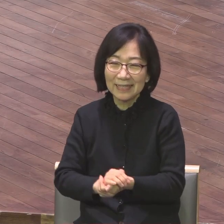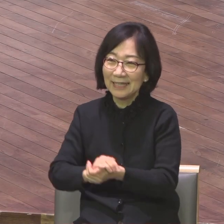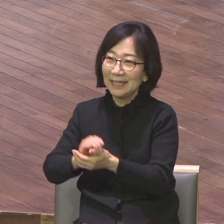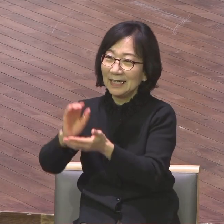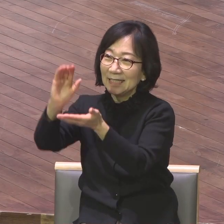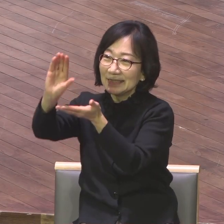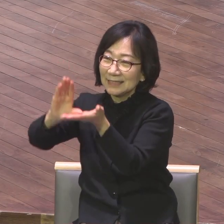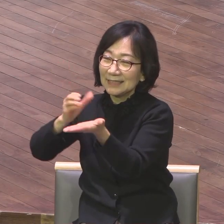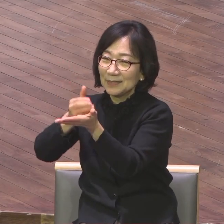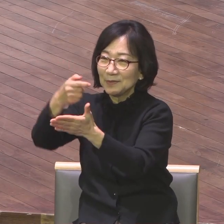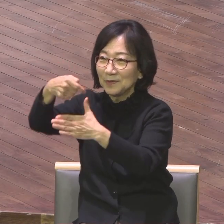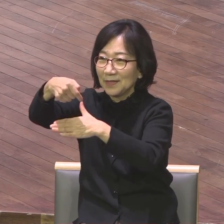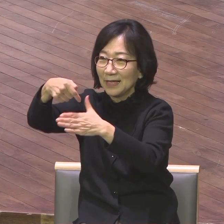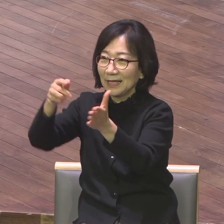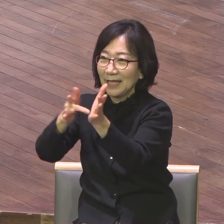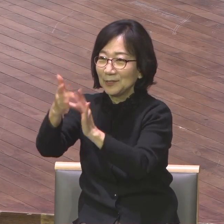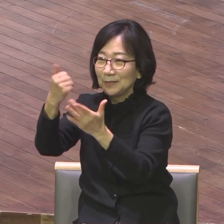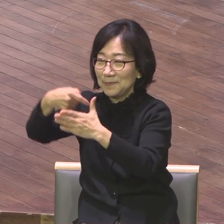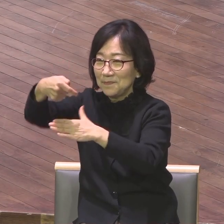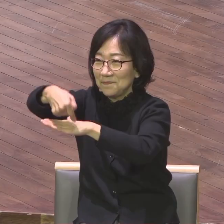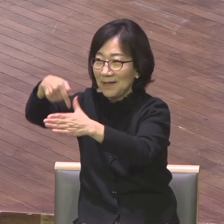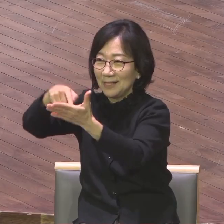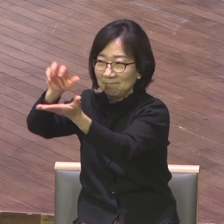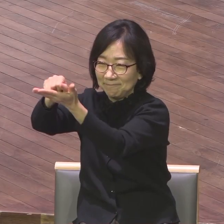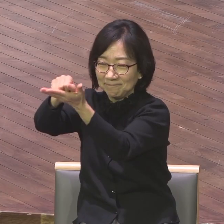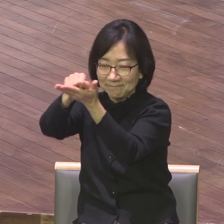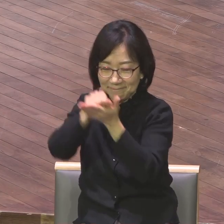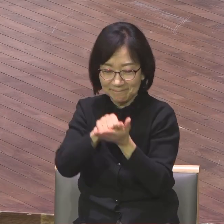품고 예수 그리스도만 드러내는,